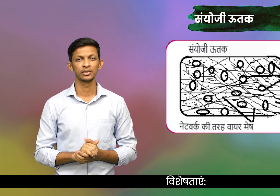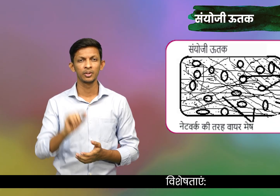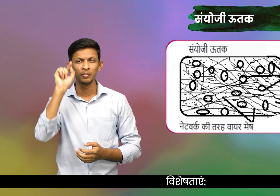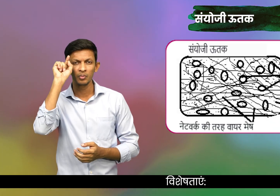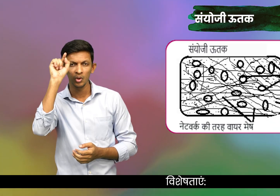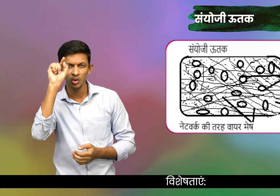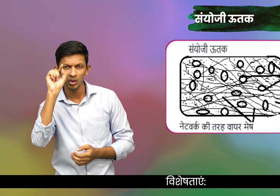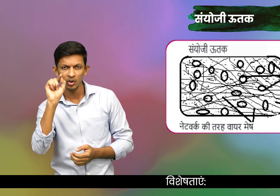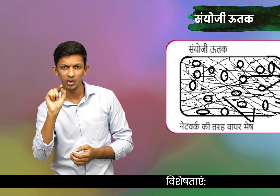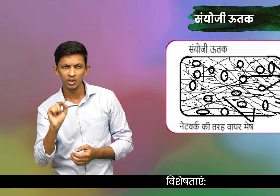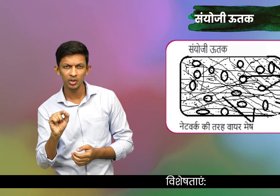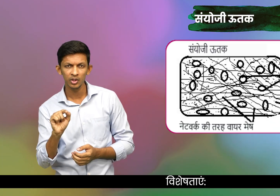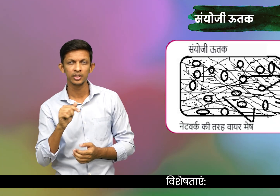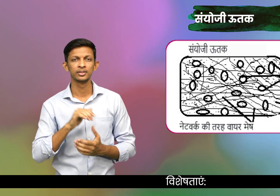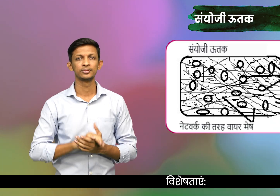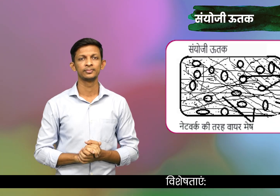विशेषताएं: